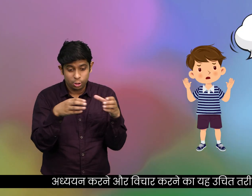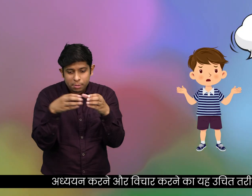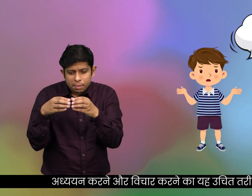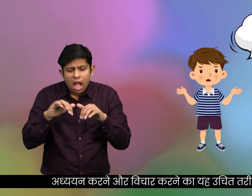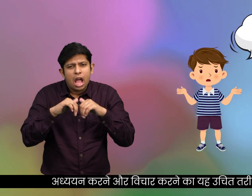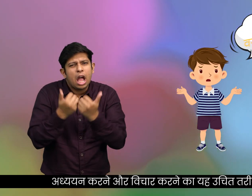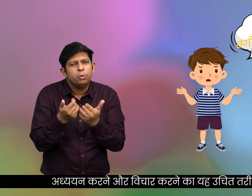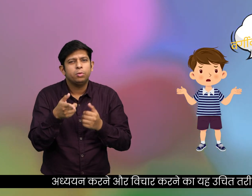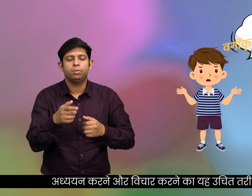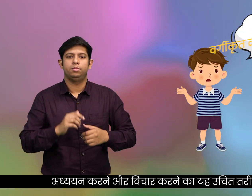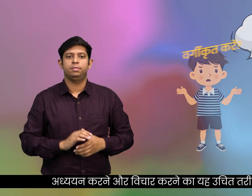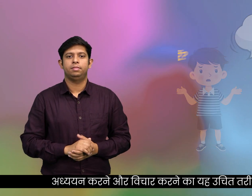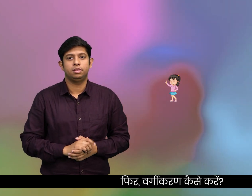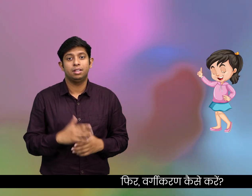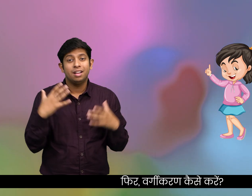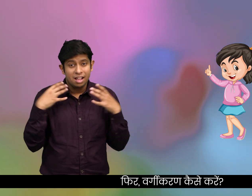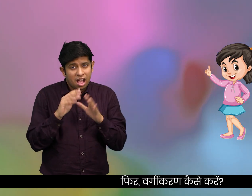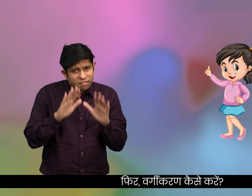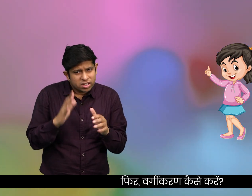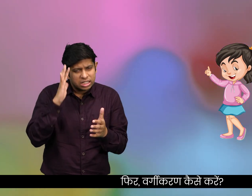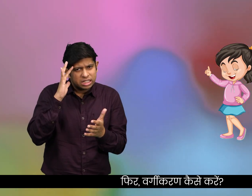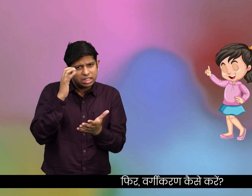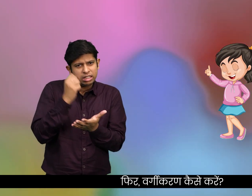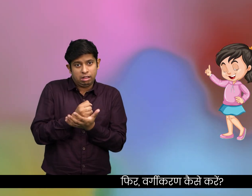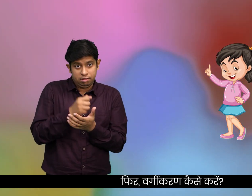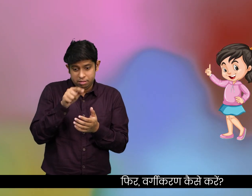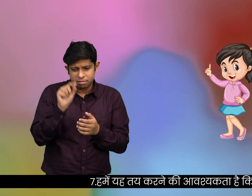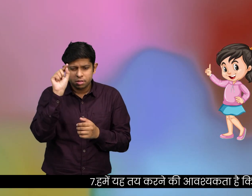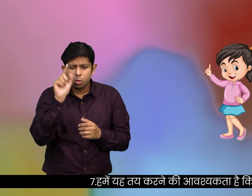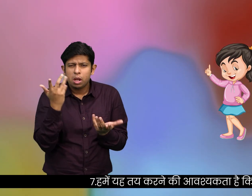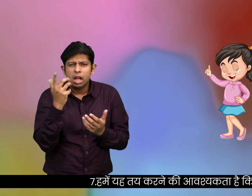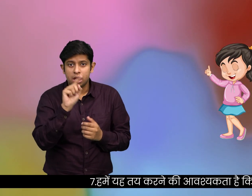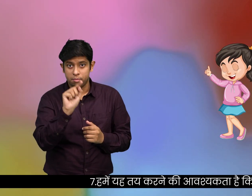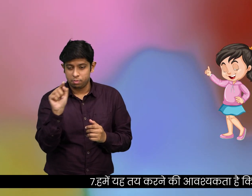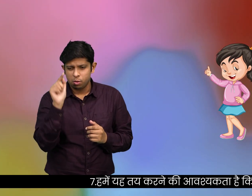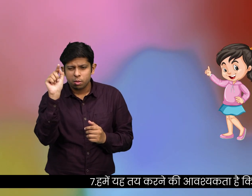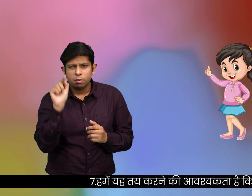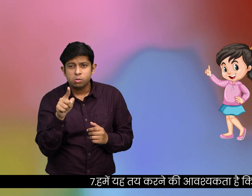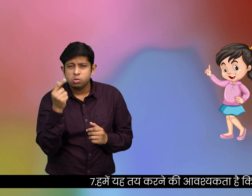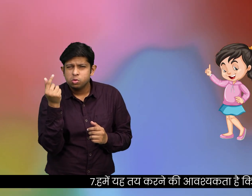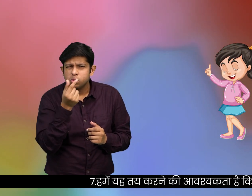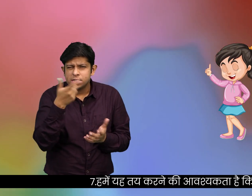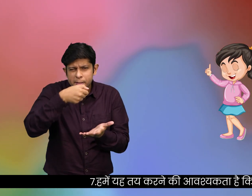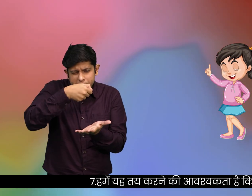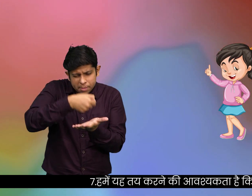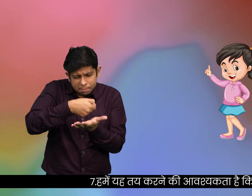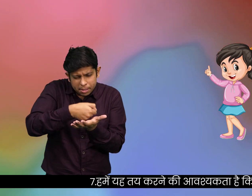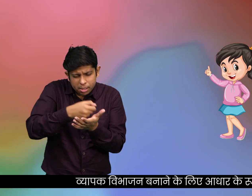है। फिर वर्गीकरण कैसे करें? सातवां, हमें यह तय करने की आवश्यकता है कि